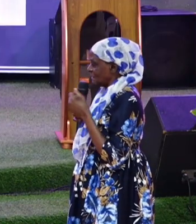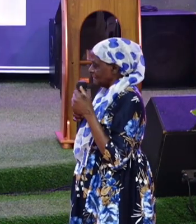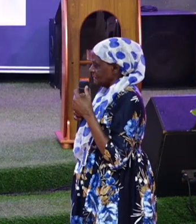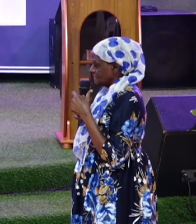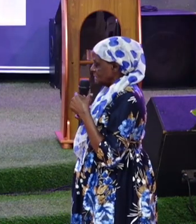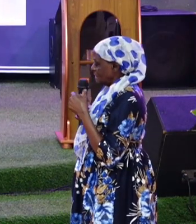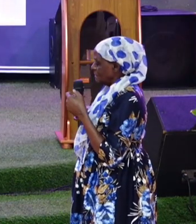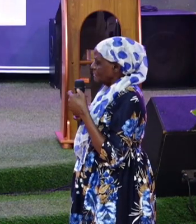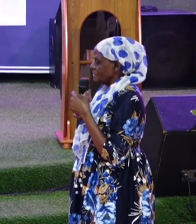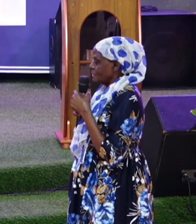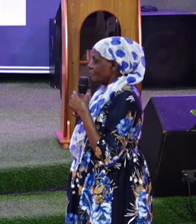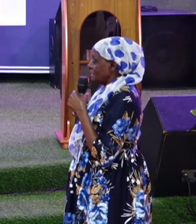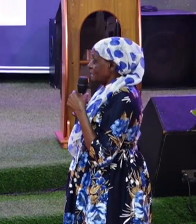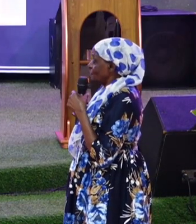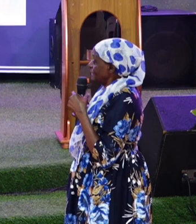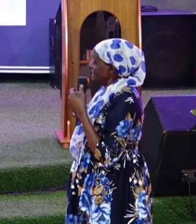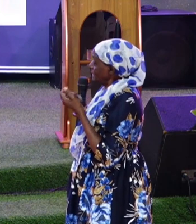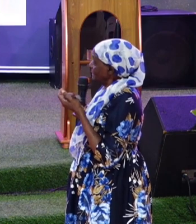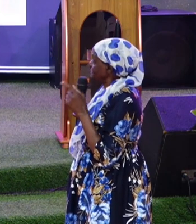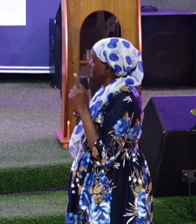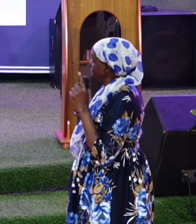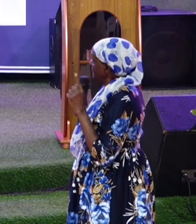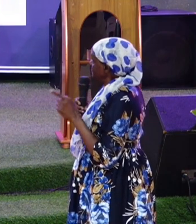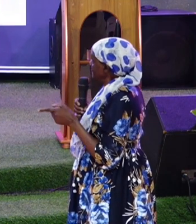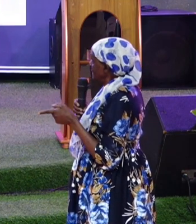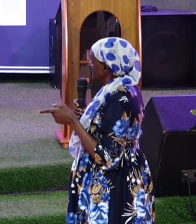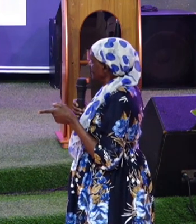kikaguza nti omwoyo alukwera